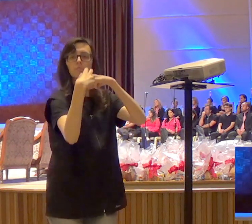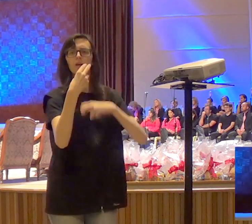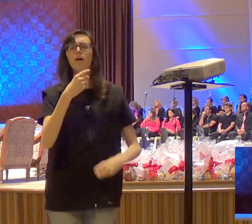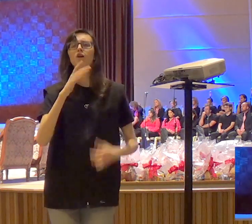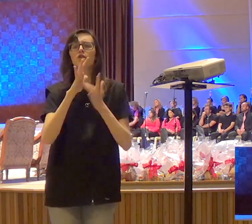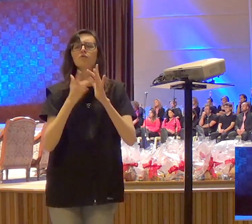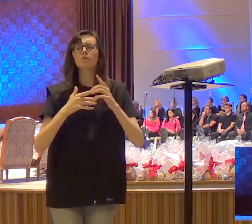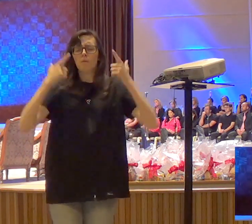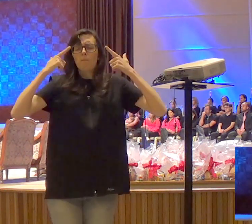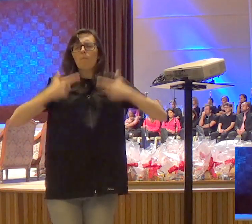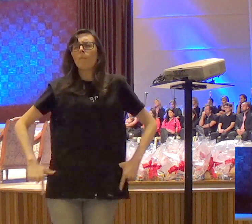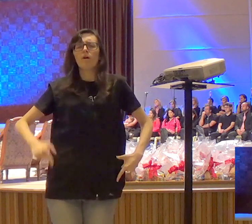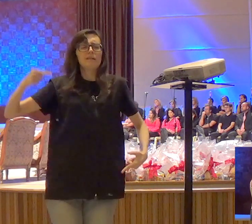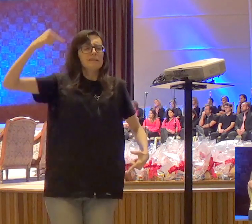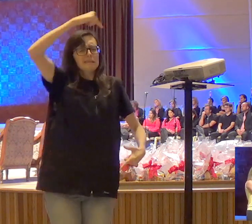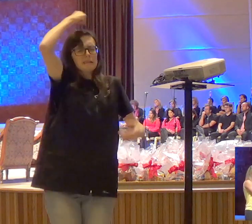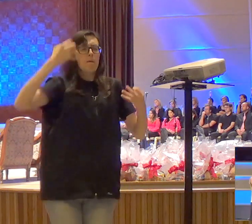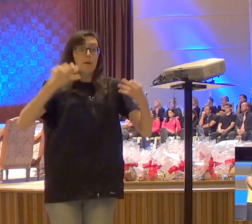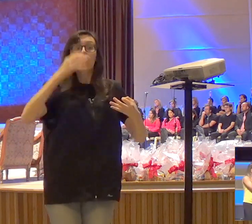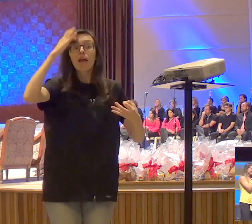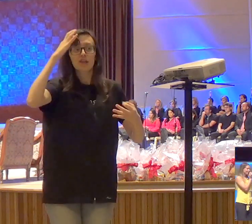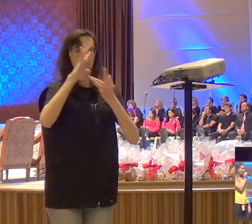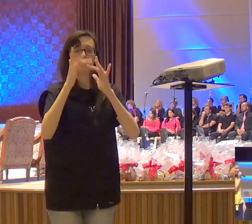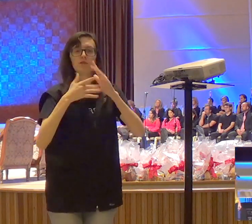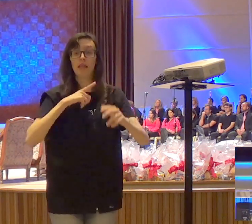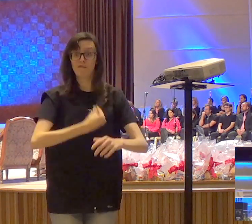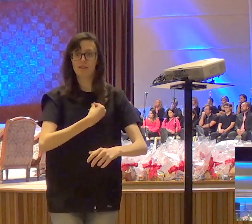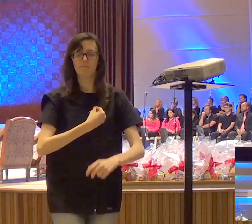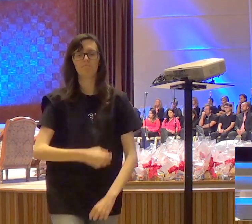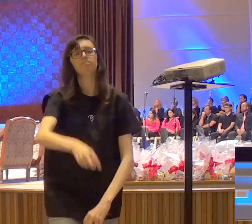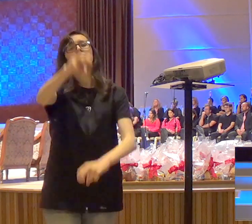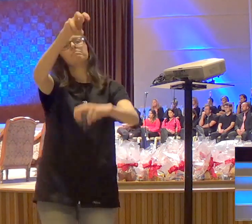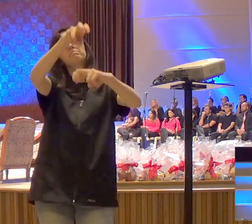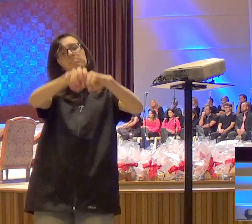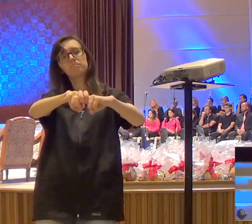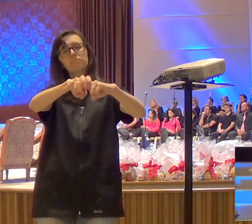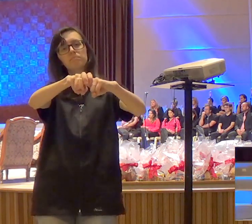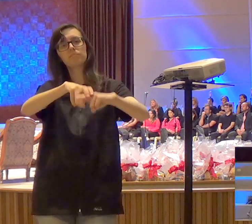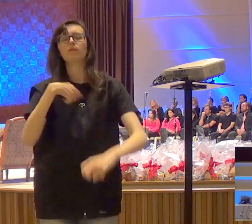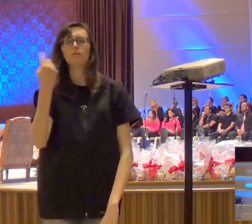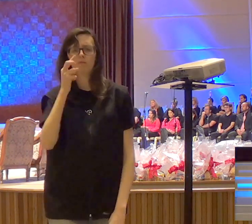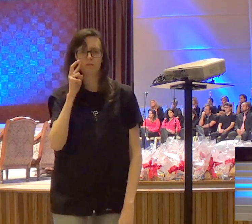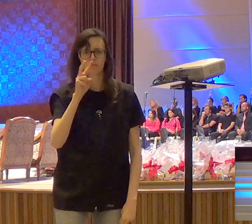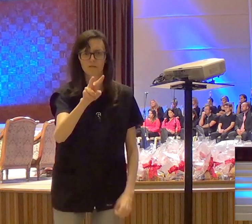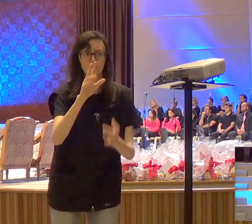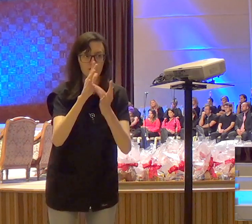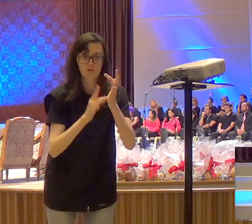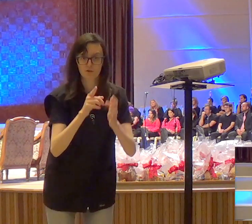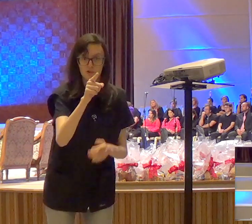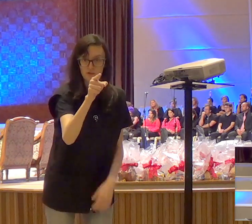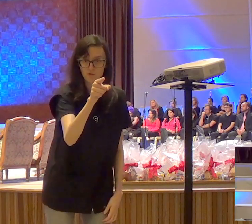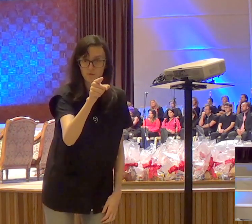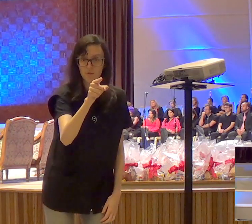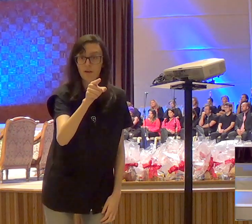pecado, perfeito. So then say a murderer on this scale is all the way down here. Here, murder,